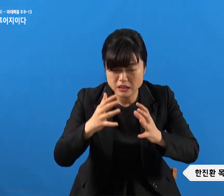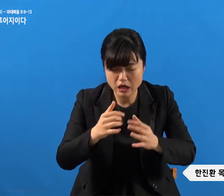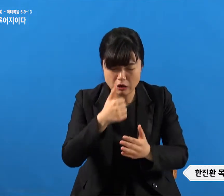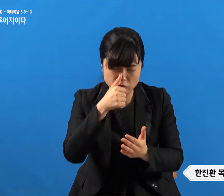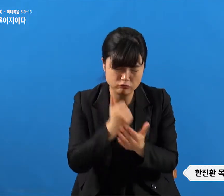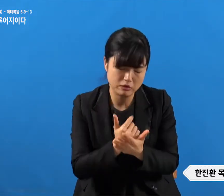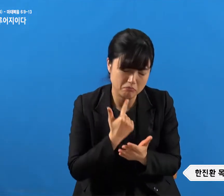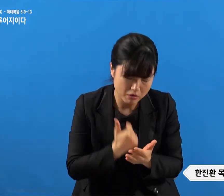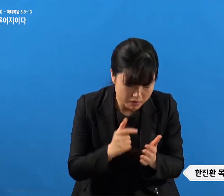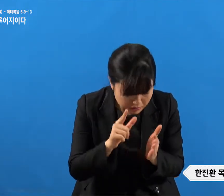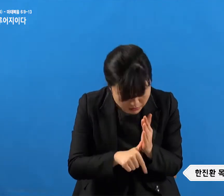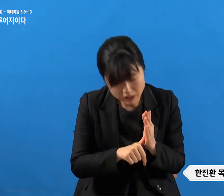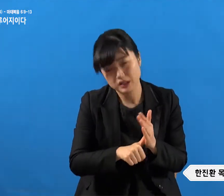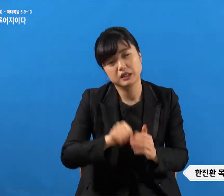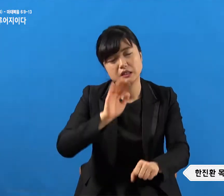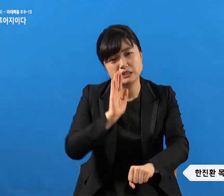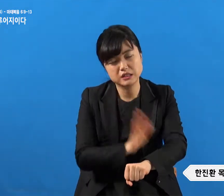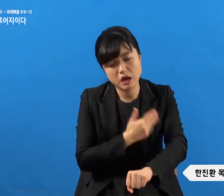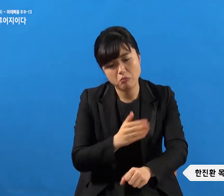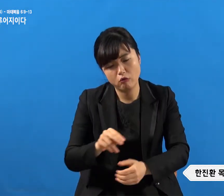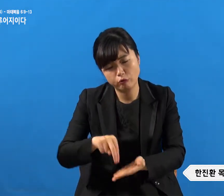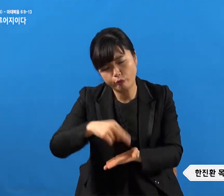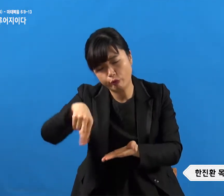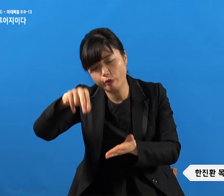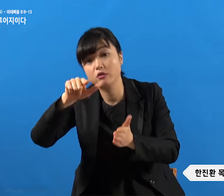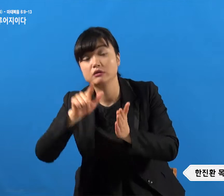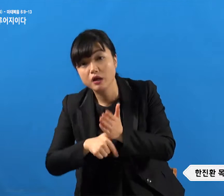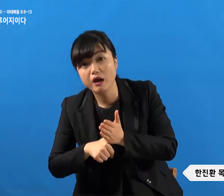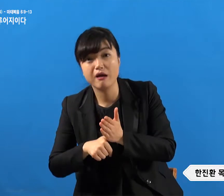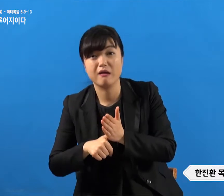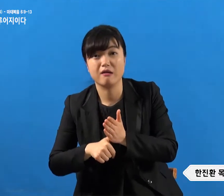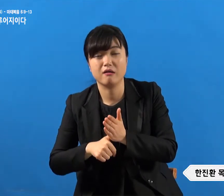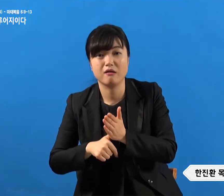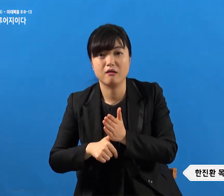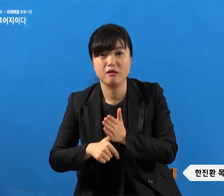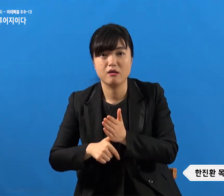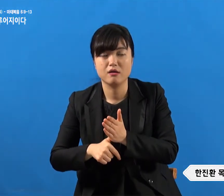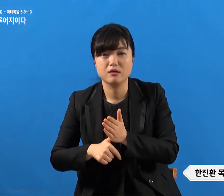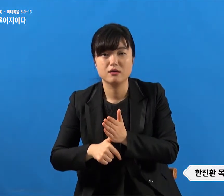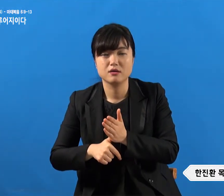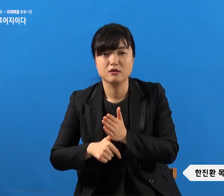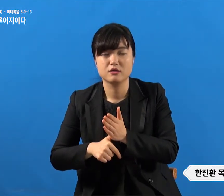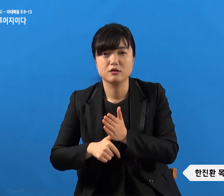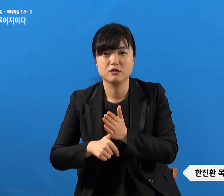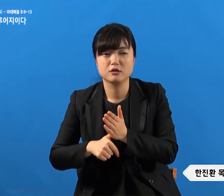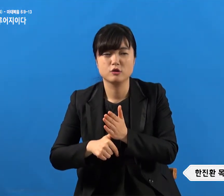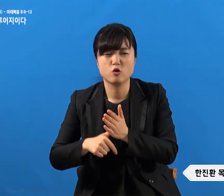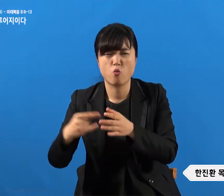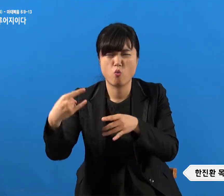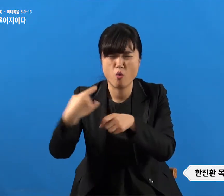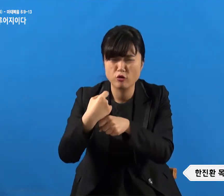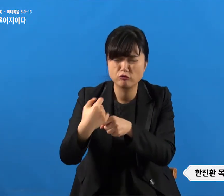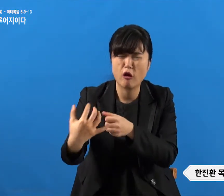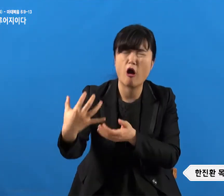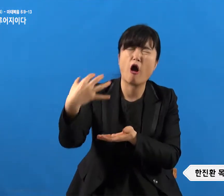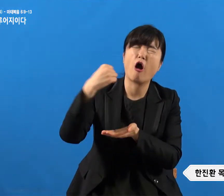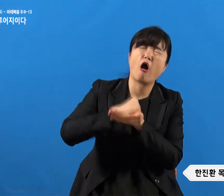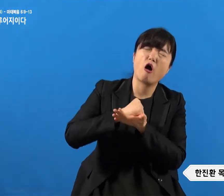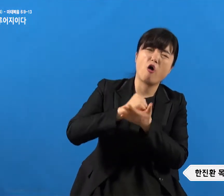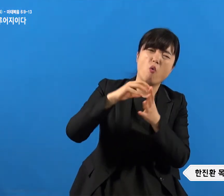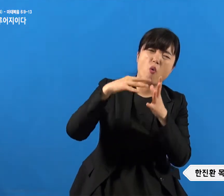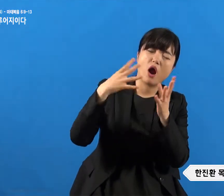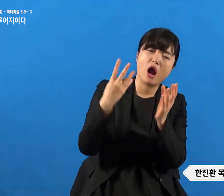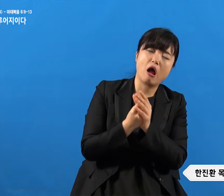이스라엘이 범죄해서 잘못된 길로 나아갈 때에 그냥 적군의 침략을 받아가지고 온 나라가